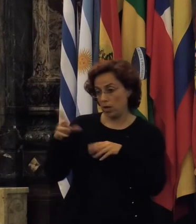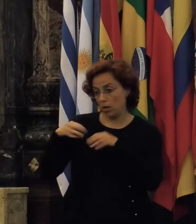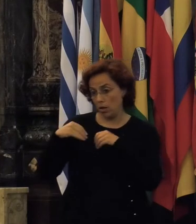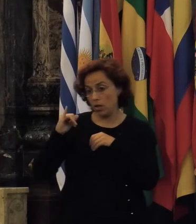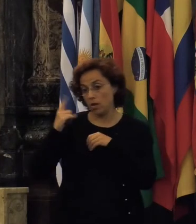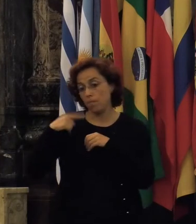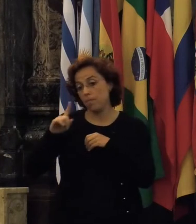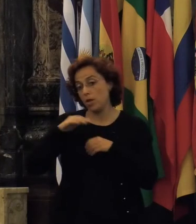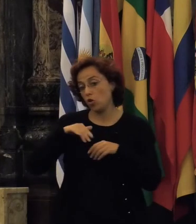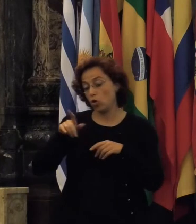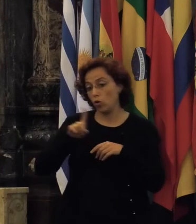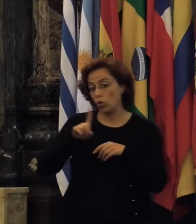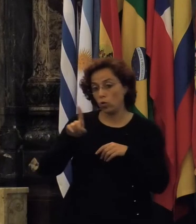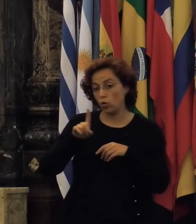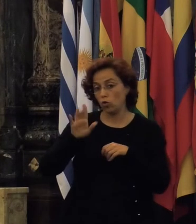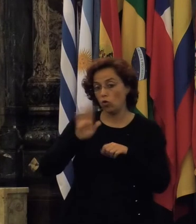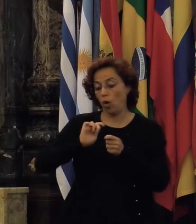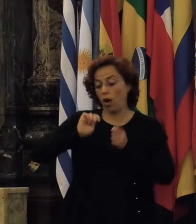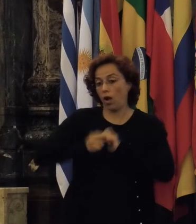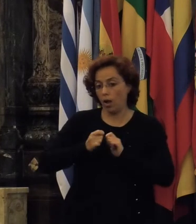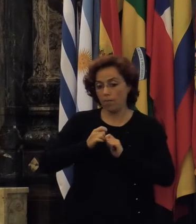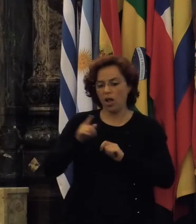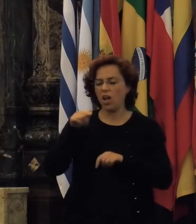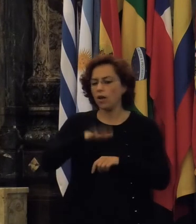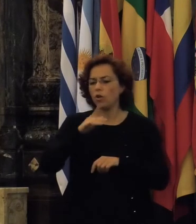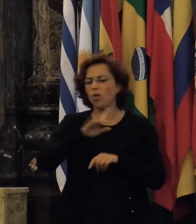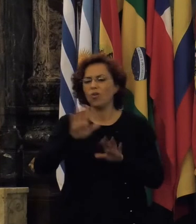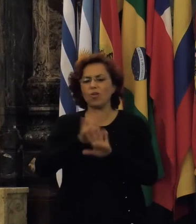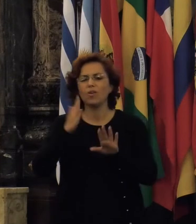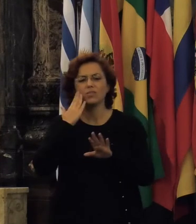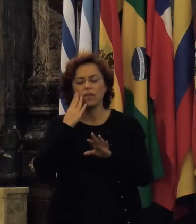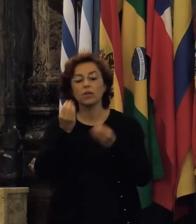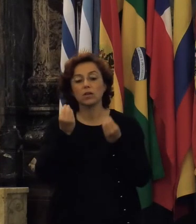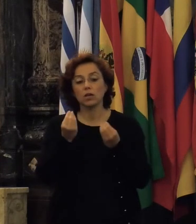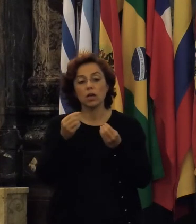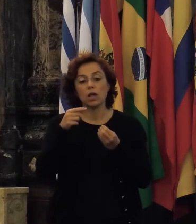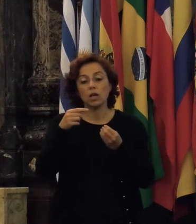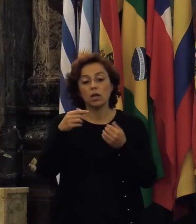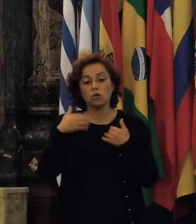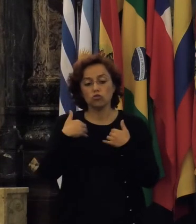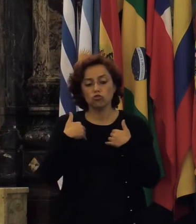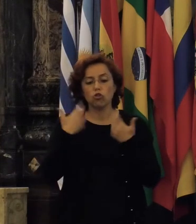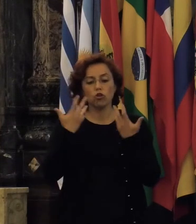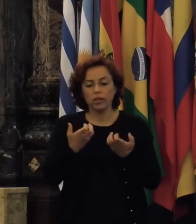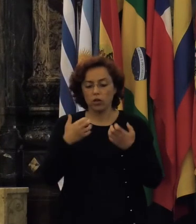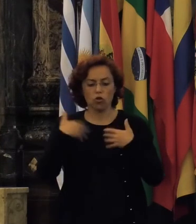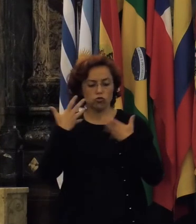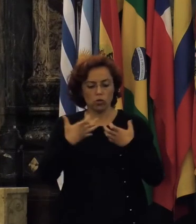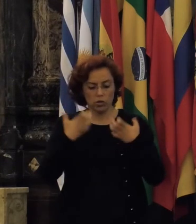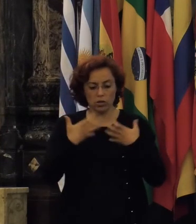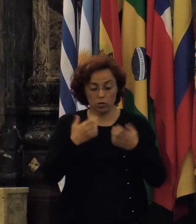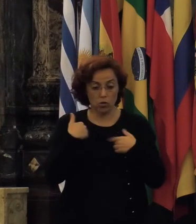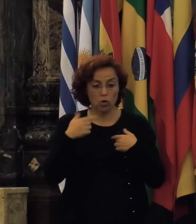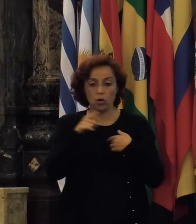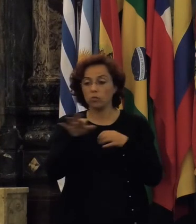la filiación no fuera tocada. Ahora, un niño no puede decir, mire, ¿sabe qué me pasa a mí? Resulta que yo quiero... Ellos te hablan de